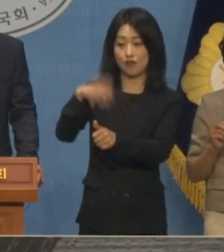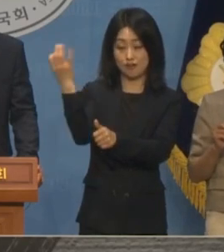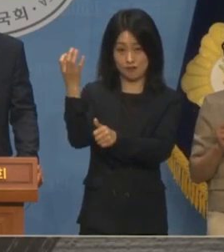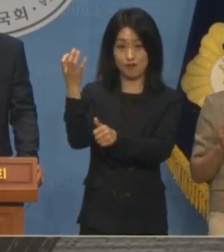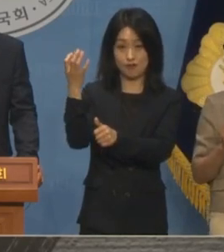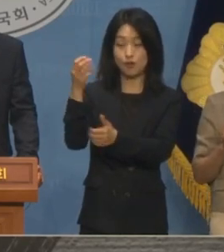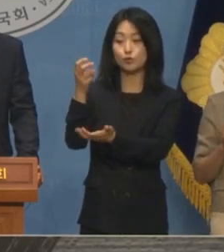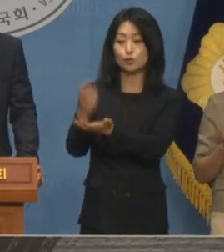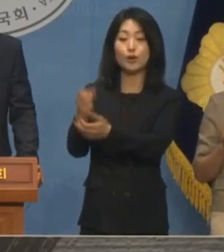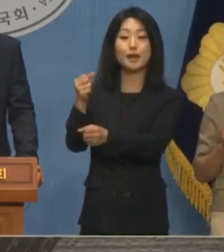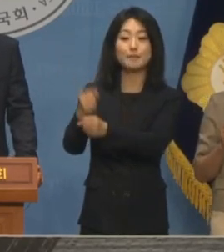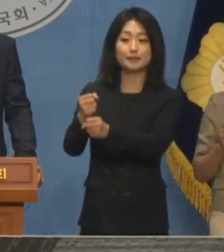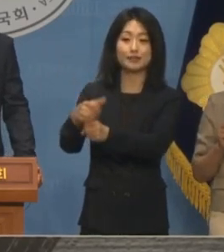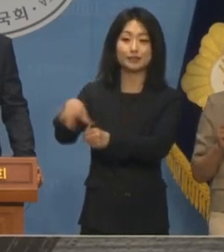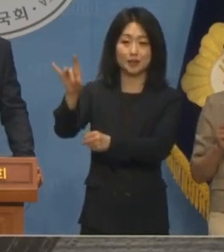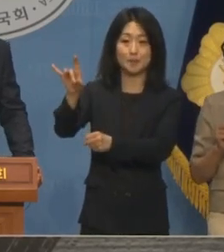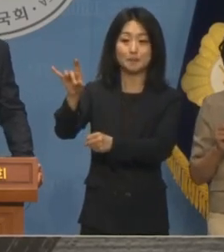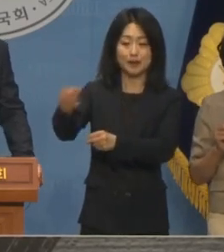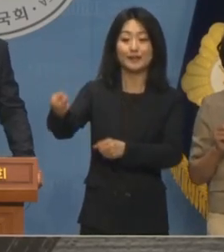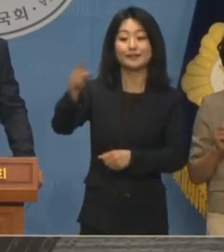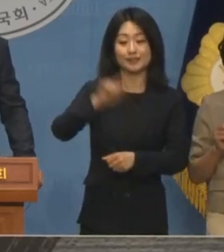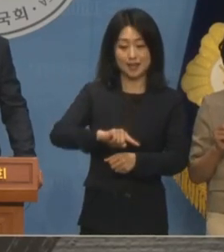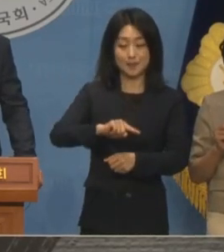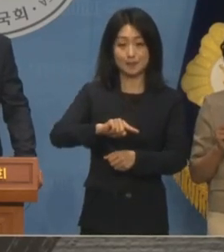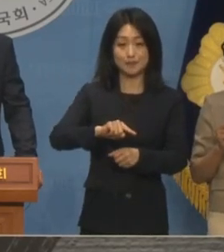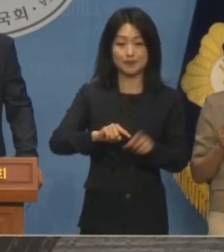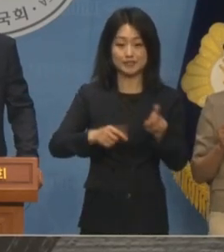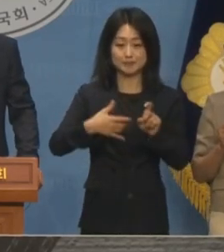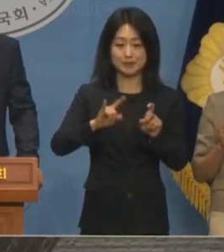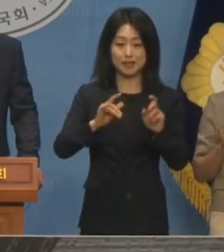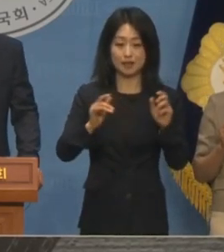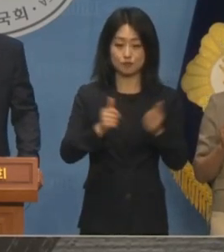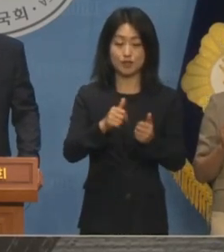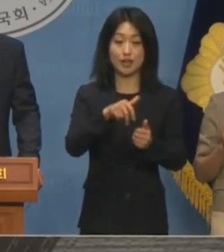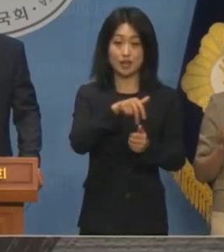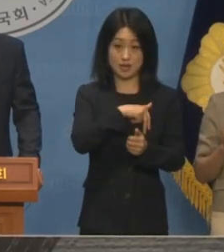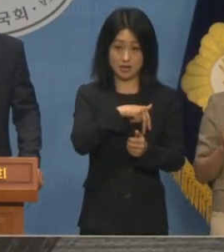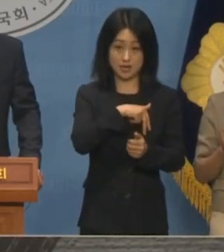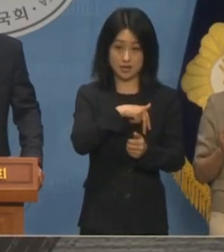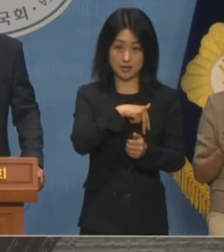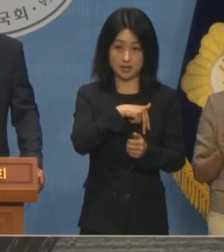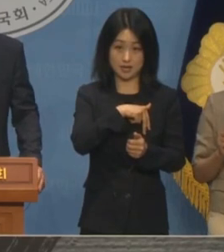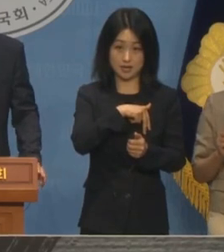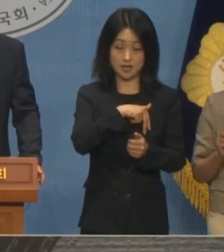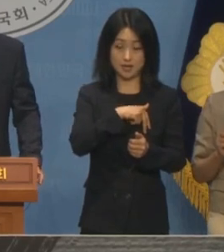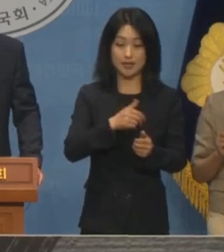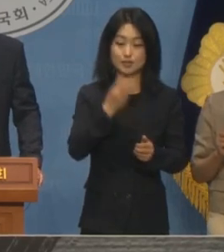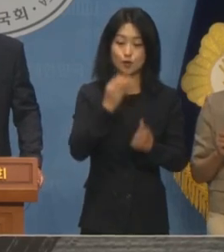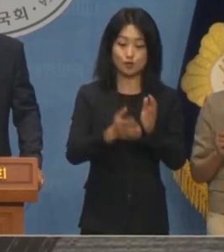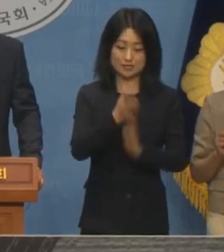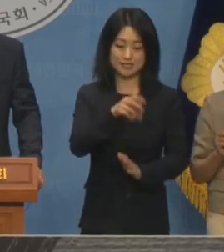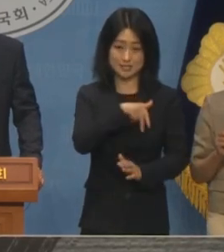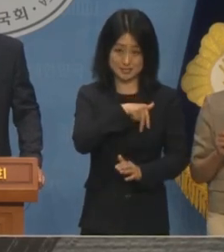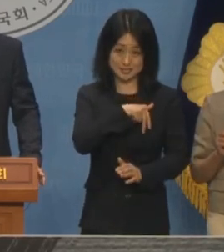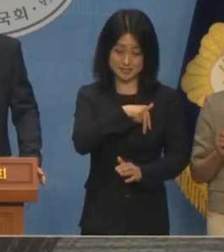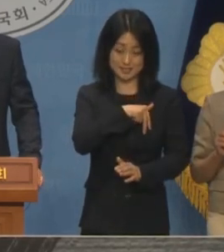만들게 되었었죠. 그리고 저희 10대 의회가 끝나갈 즈음 이